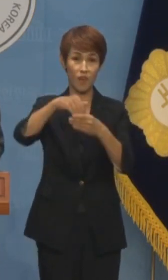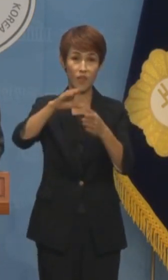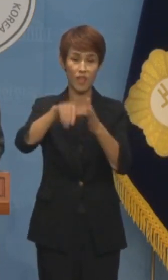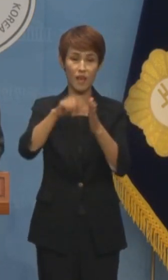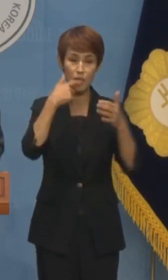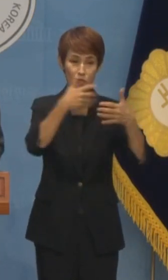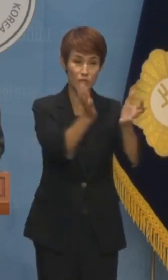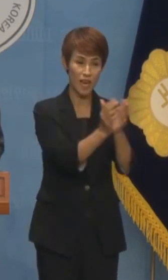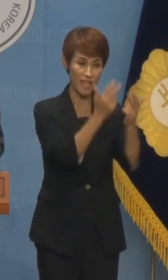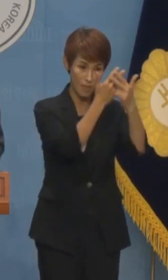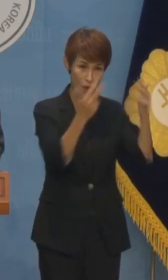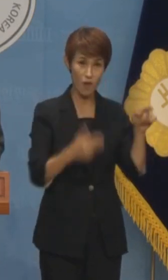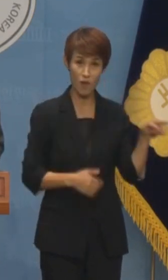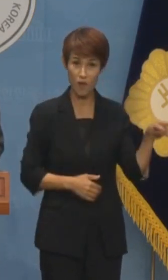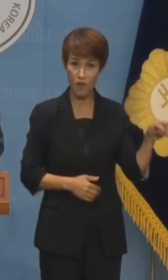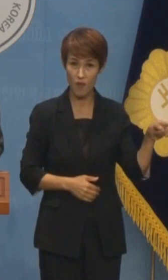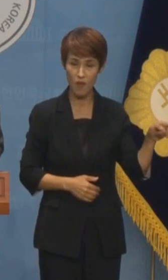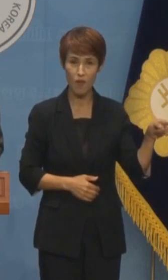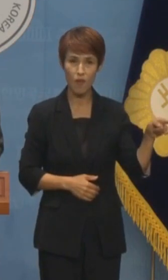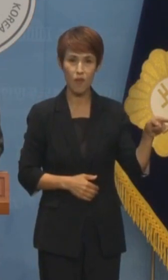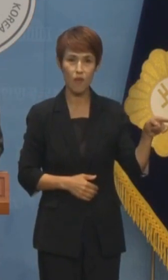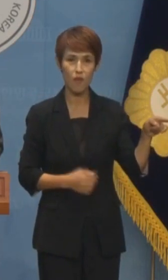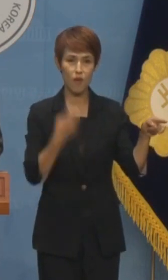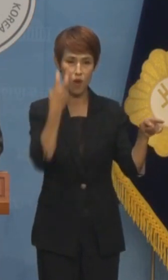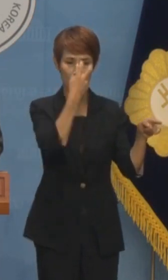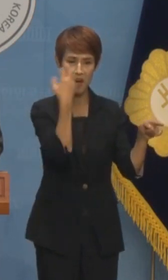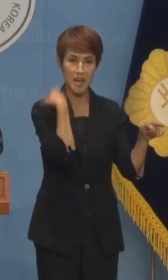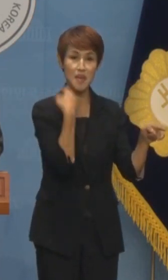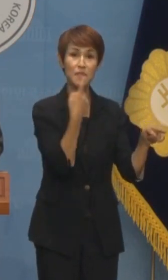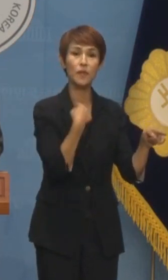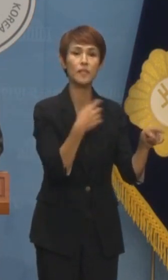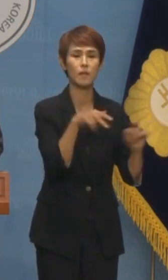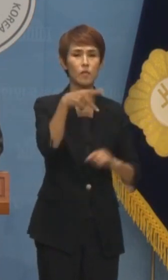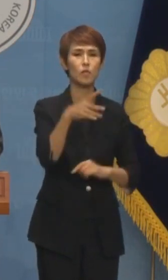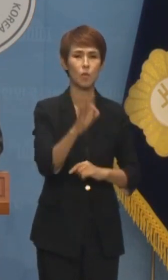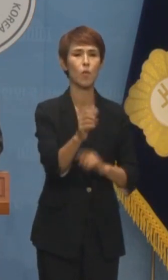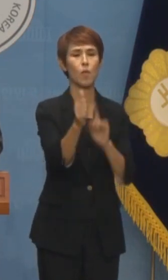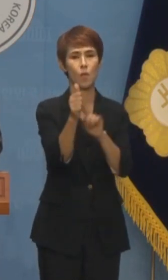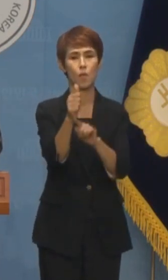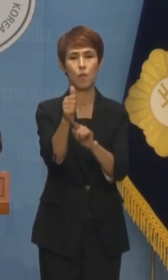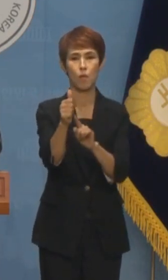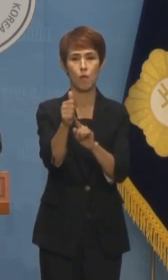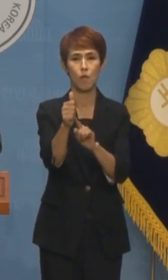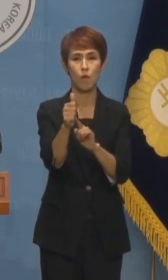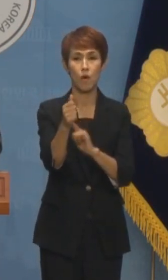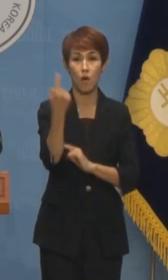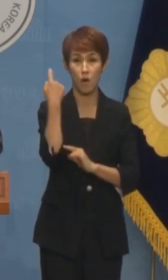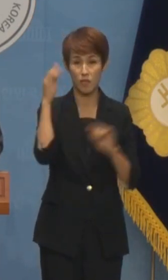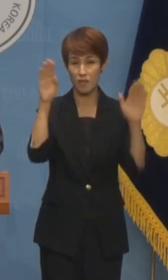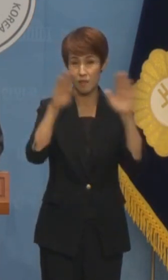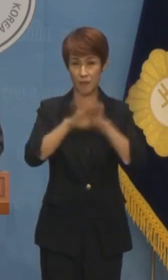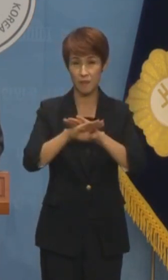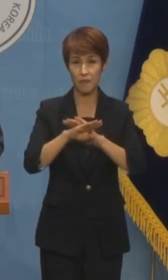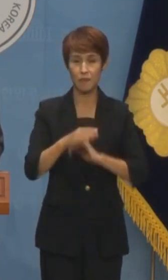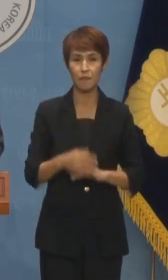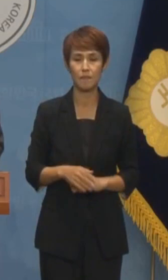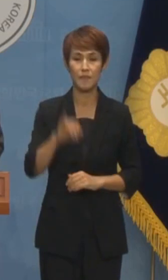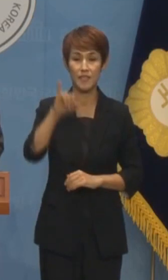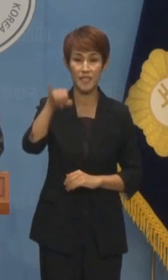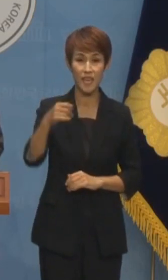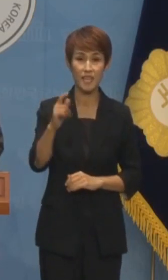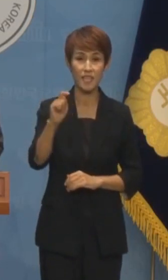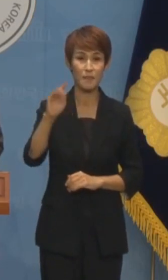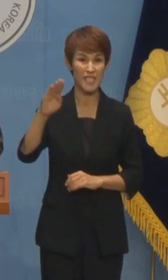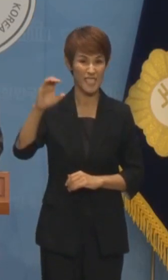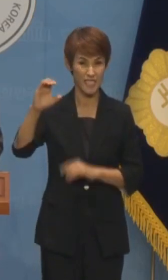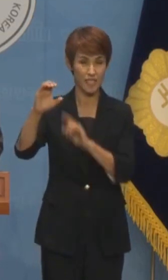더불어민주당 이재명 후보의 경호 책임자이기도 했습니다. 어제 저녁인 16일 JTBC는